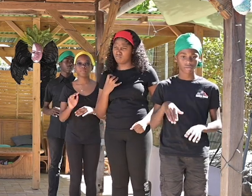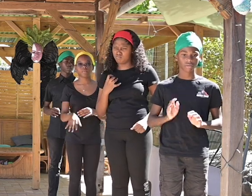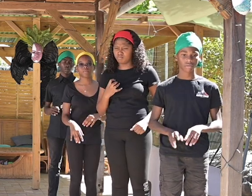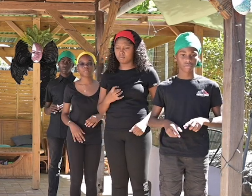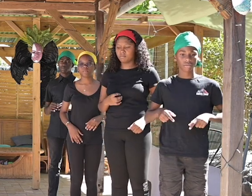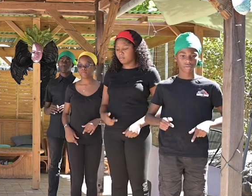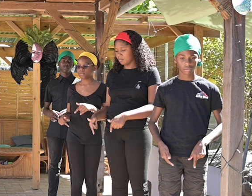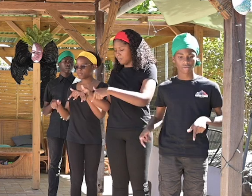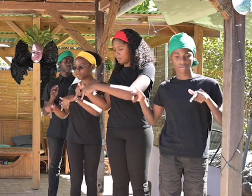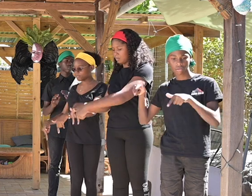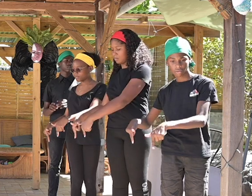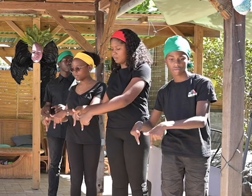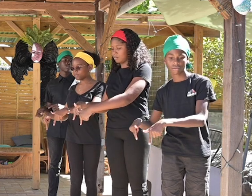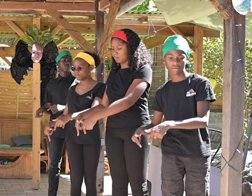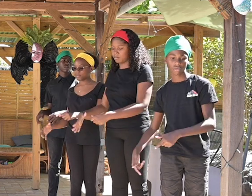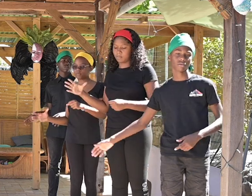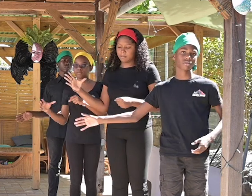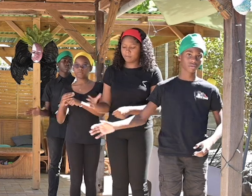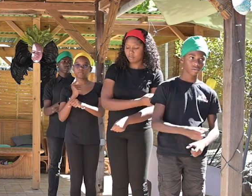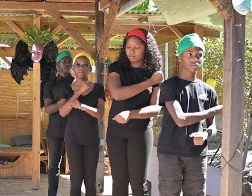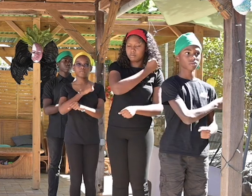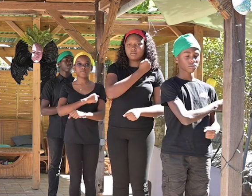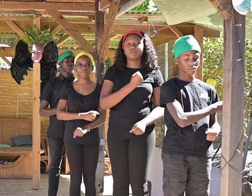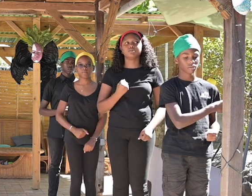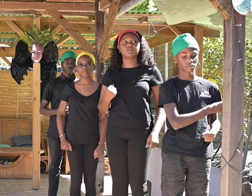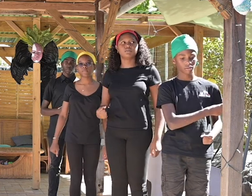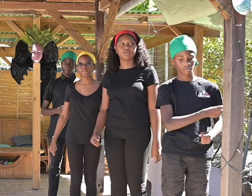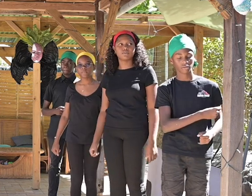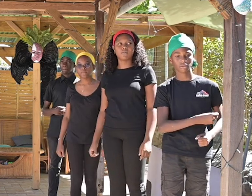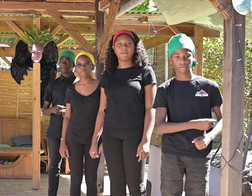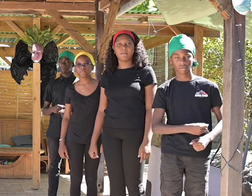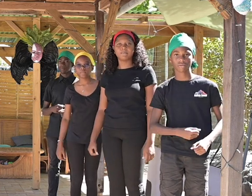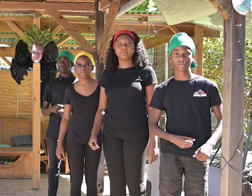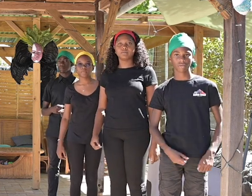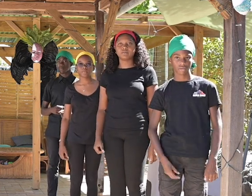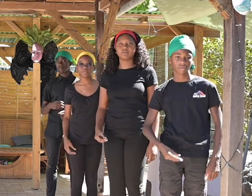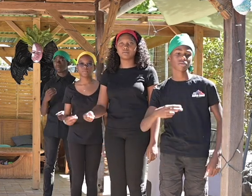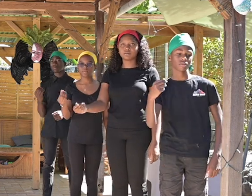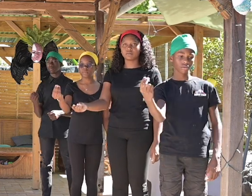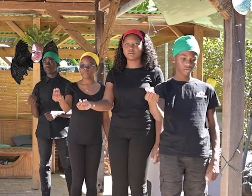c'est vous qui puis enragé. Pour toujours tini, les sons doux vont la fête.